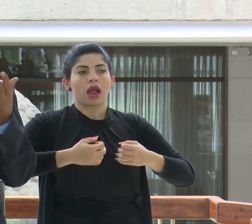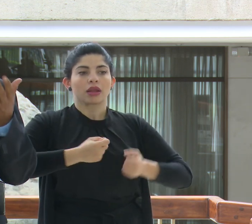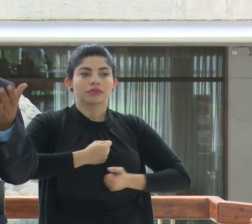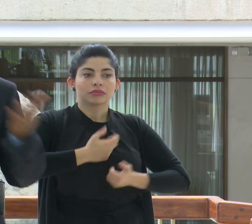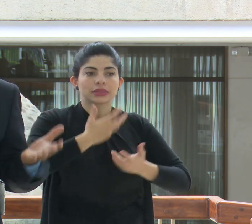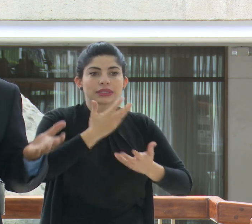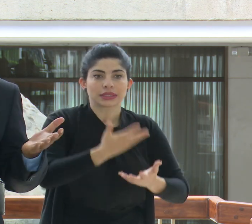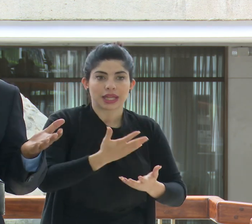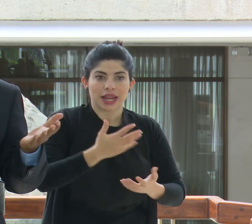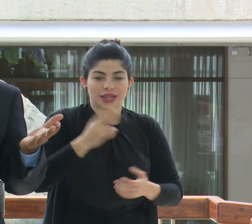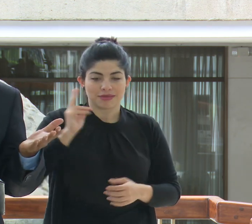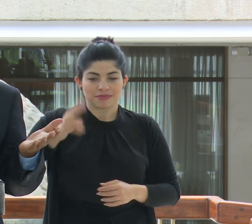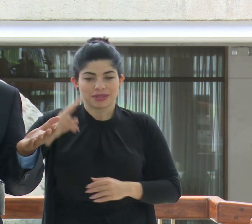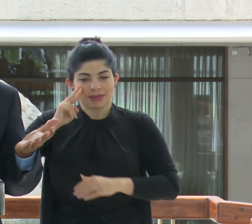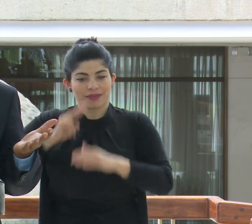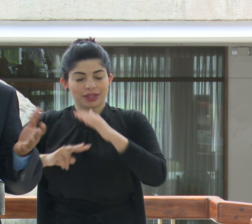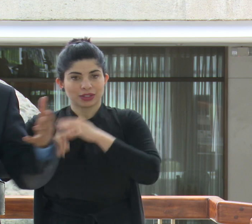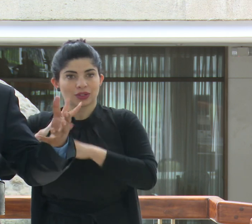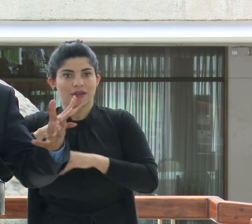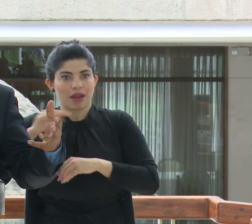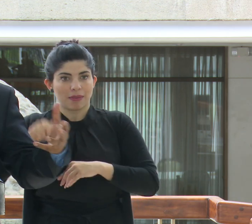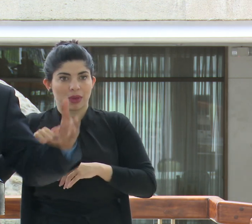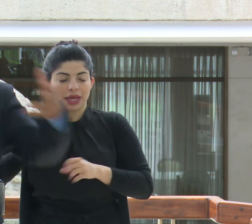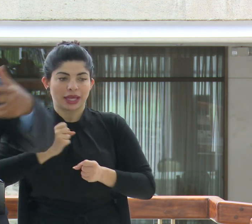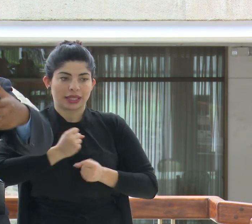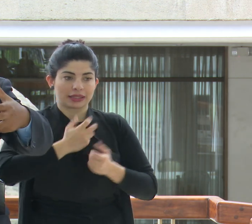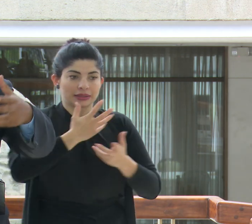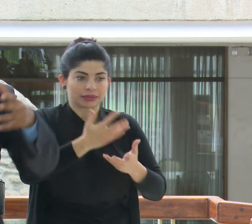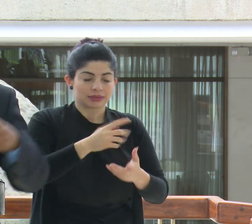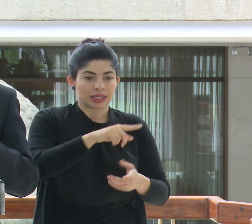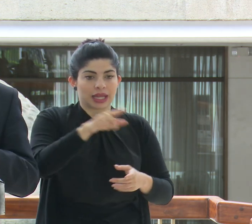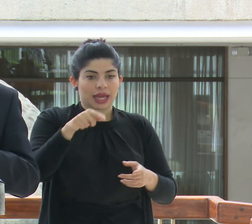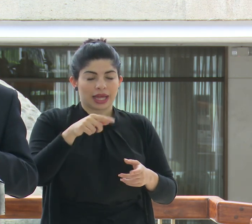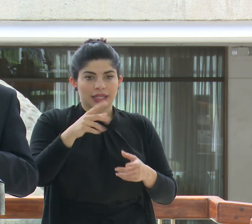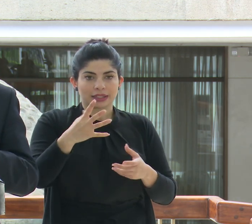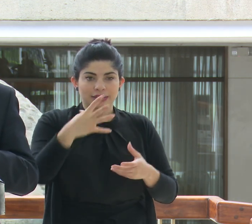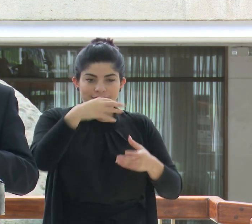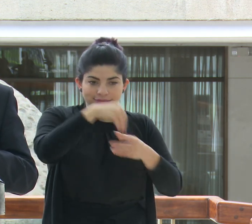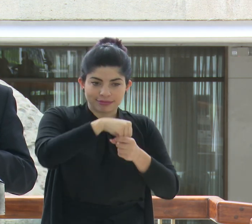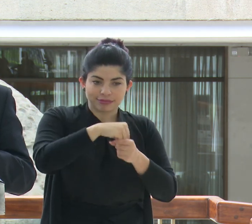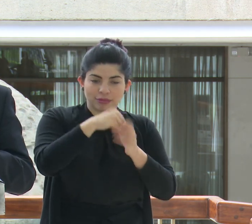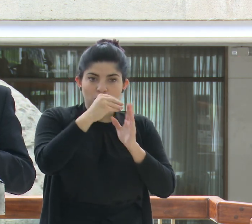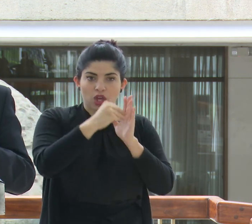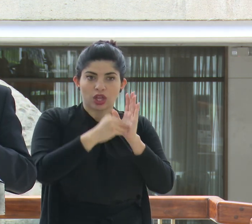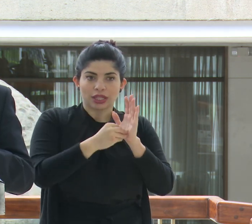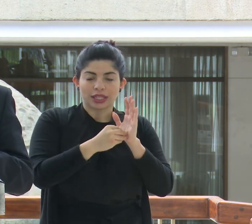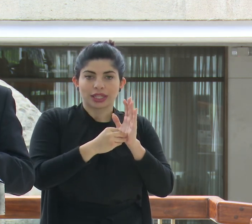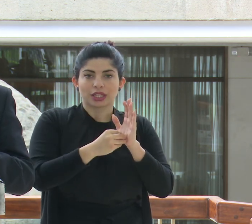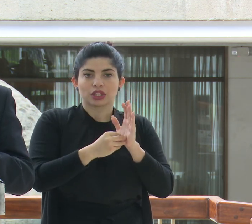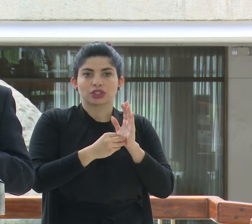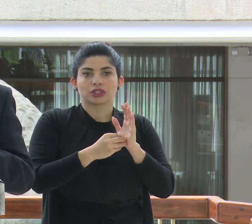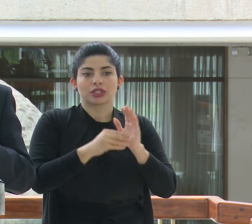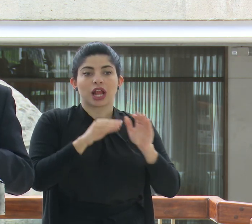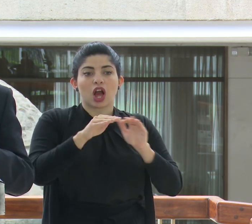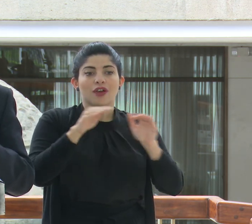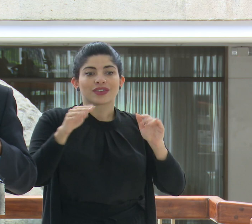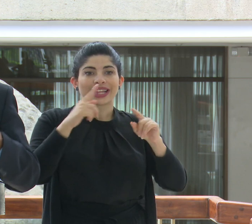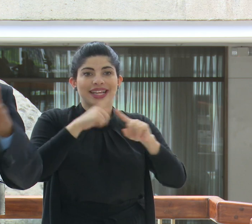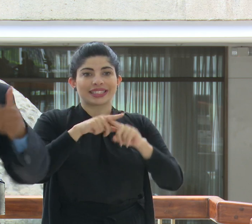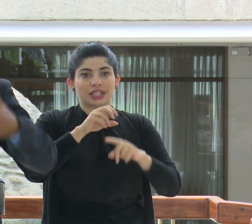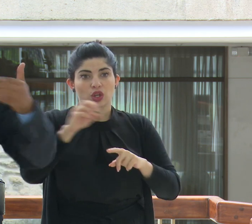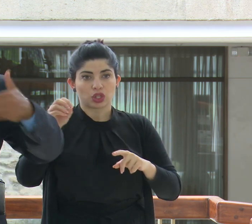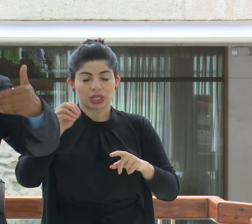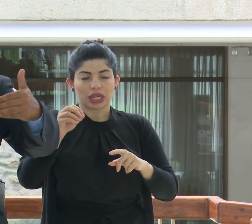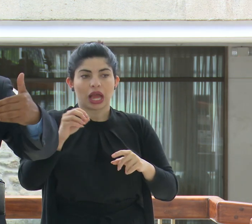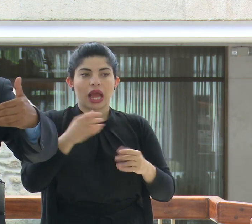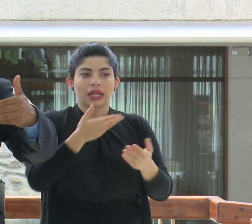transmitirles esta visión de que estamos hablando aquí y que se recoge en los contenidos de la convocatoria extraordinaria